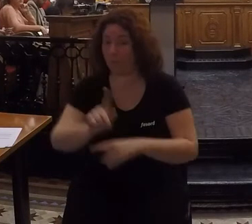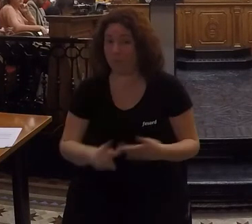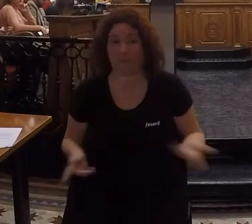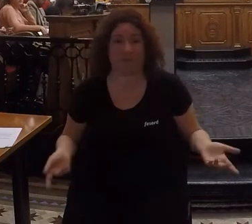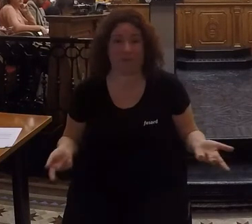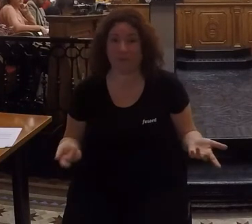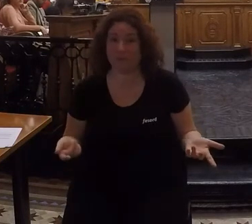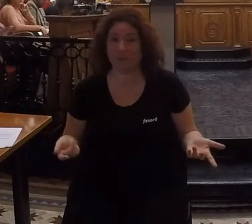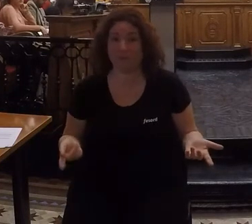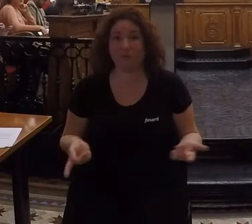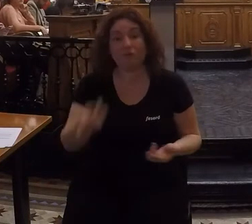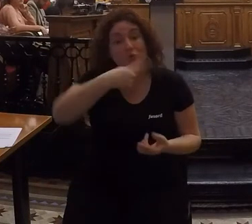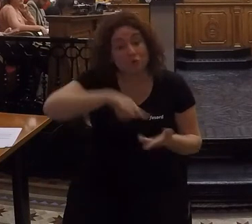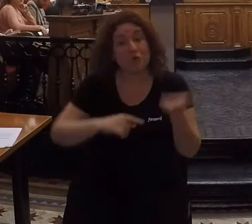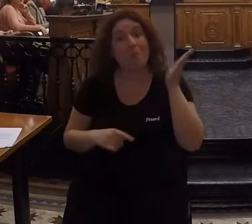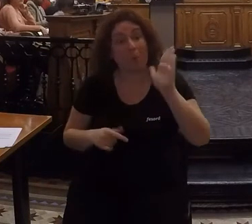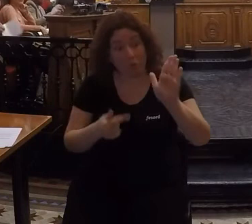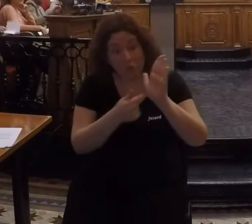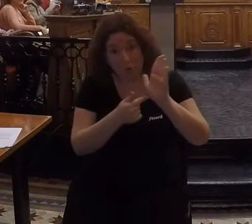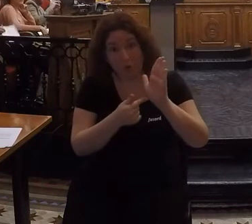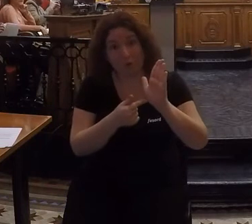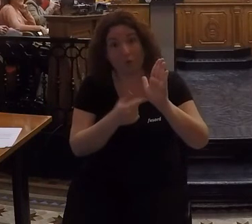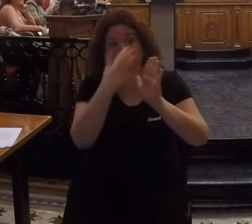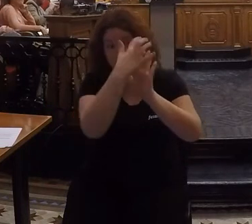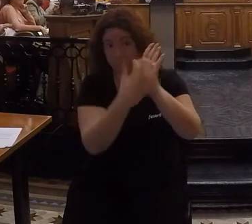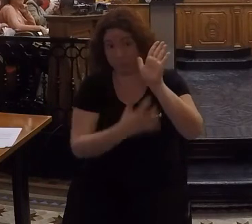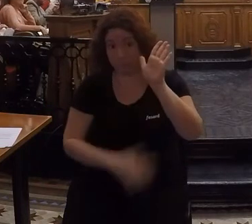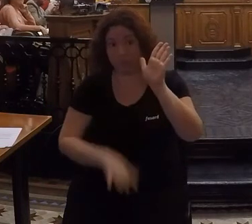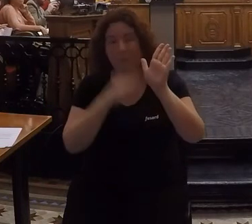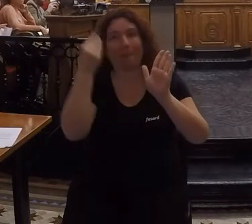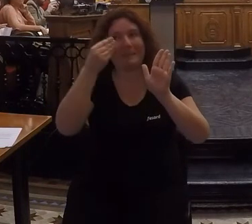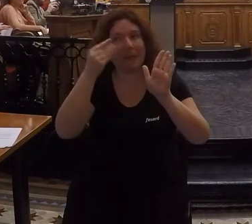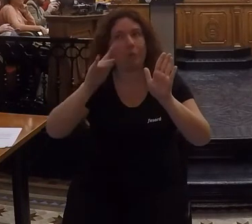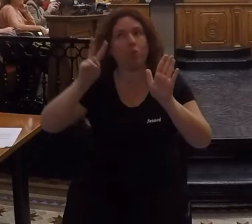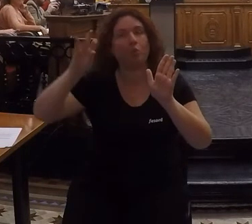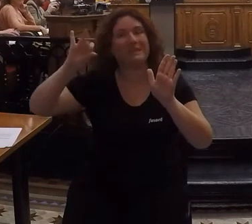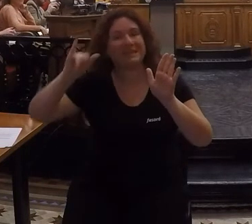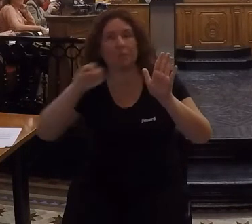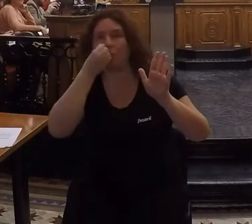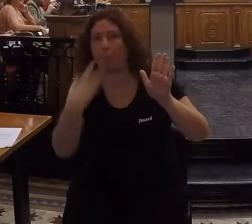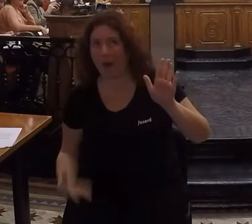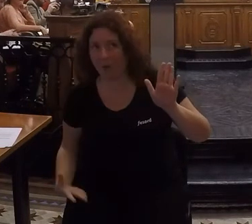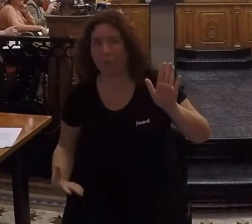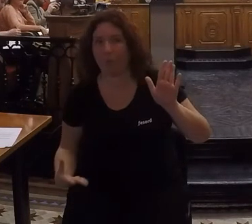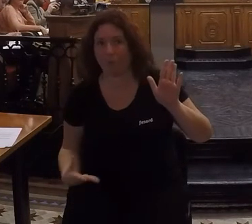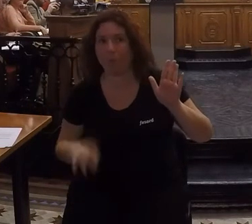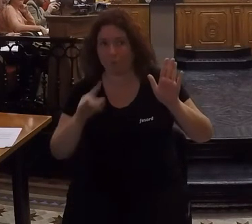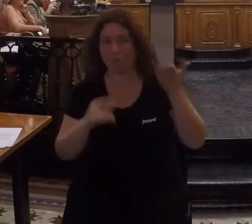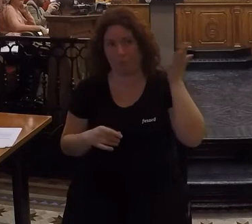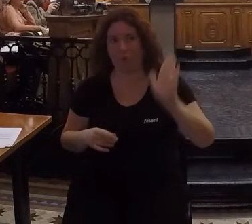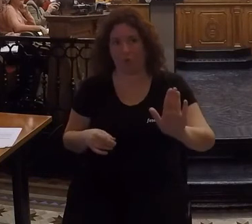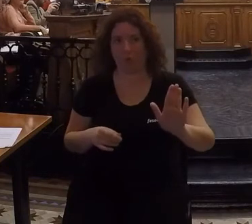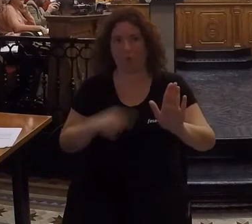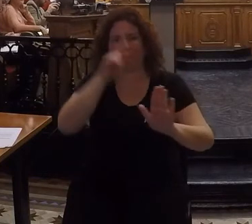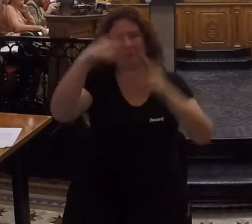esta moción la hicimos precisamente porque pensábamos que los fondos Dusi eran buenos. Y ahora hacen unos presupuestos en los